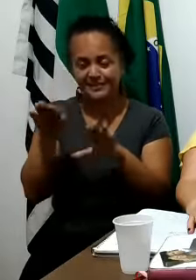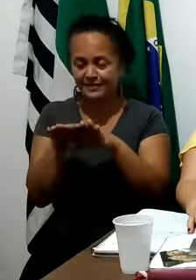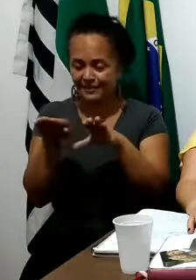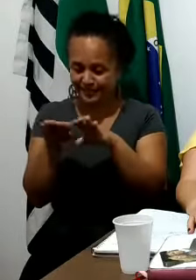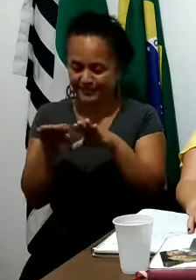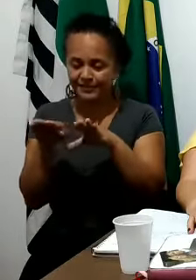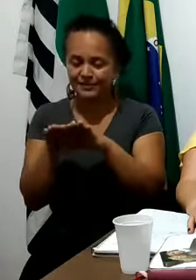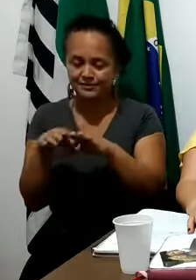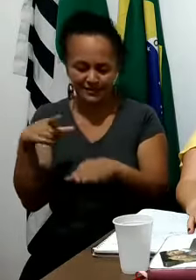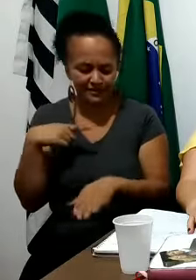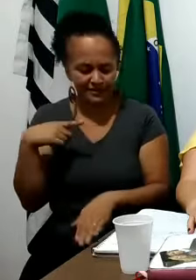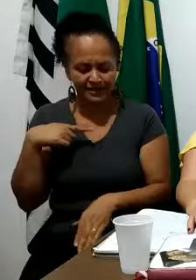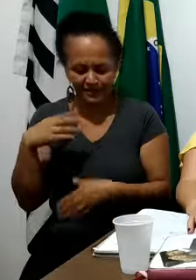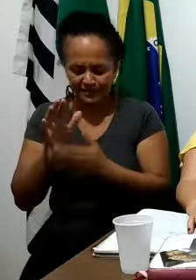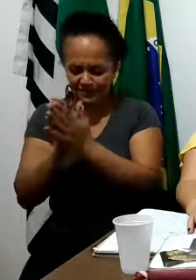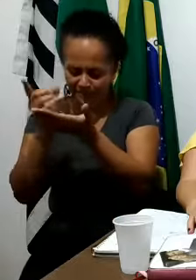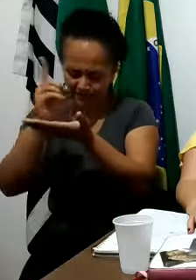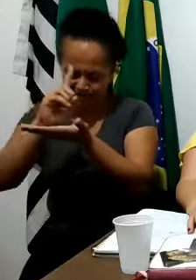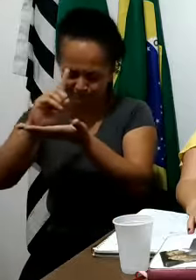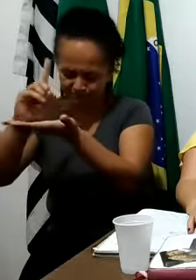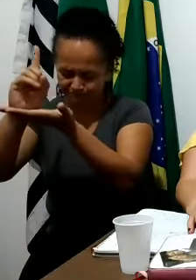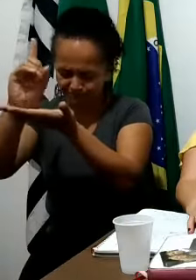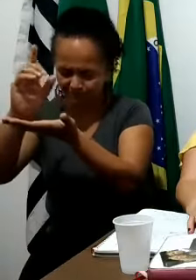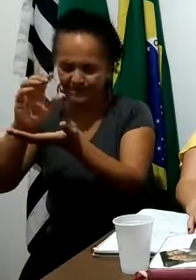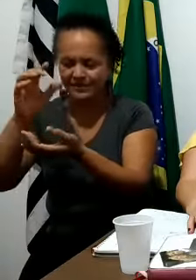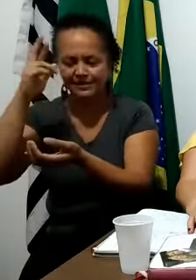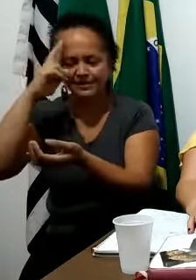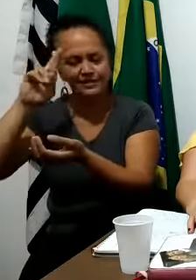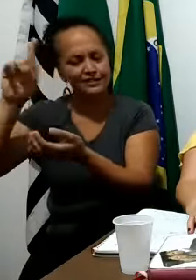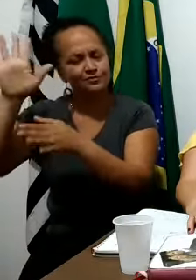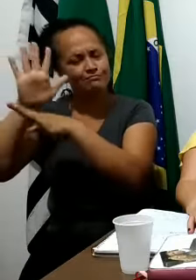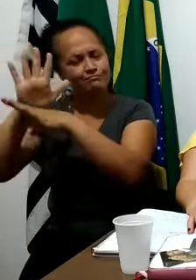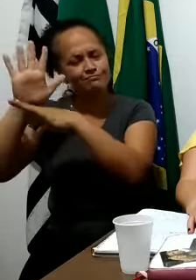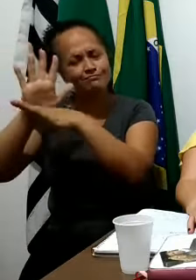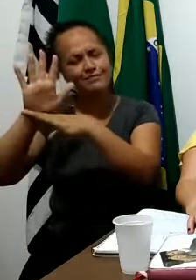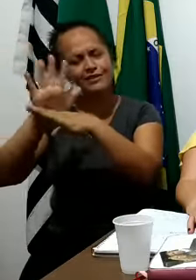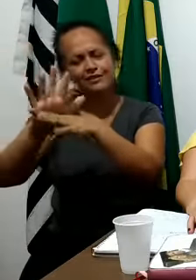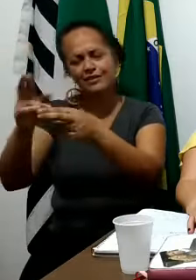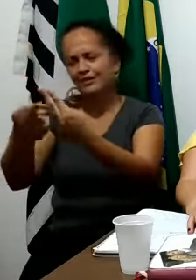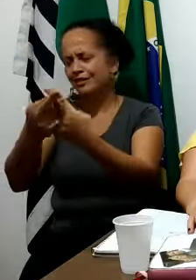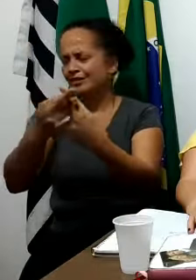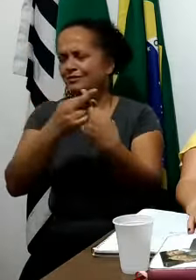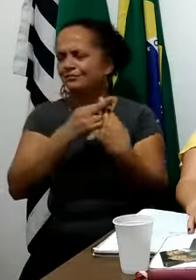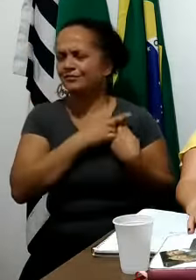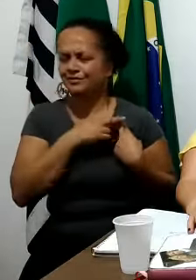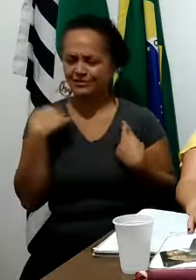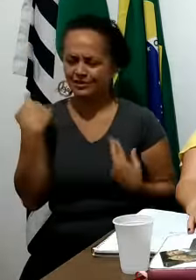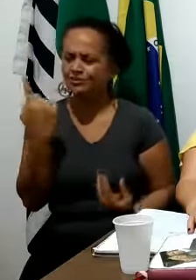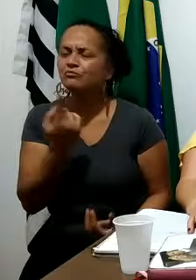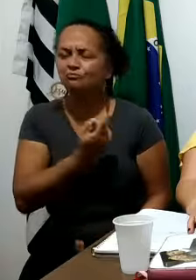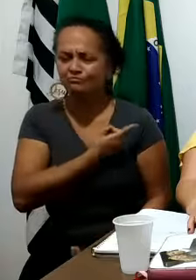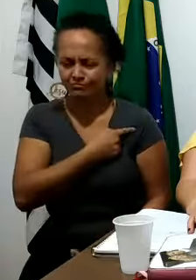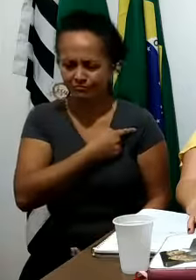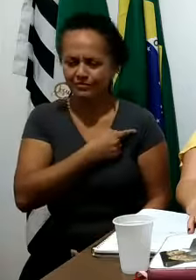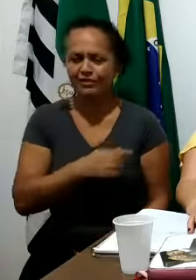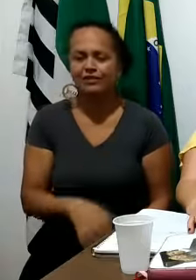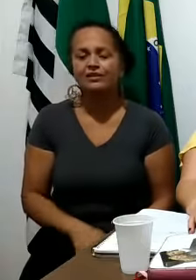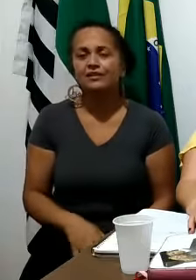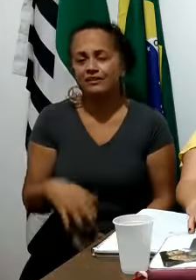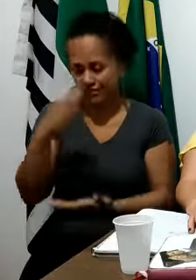filhos. Senhor, nos ajuda, Pai. Nos ajuda, Senhor, na nossa responsabilidade, enquanto filho também, Senhor,